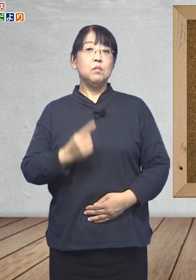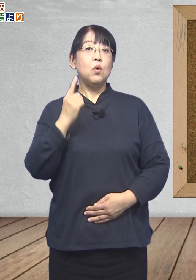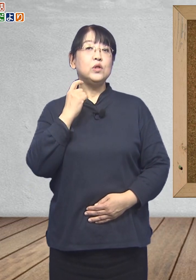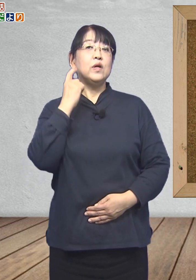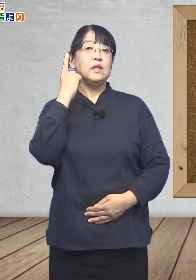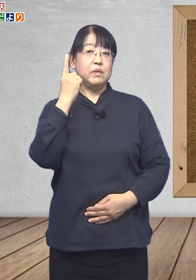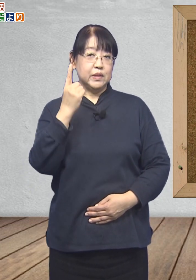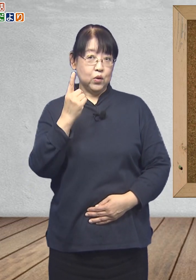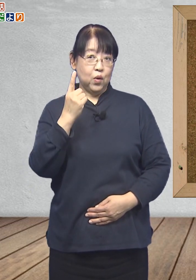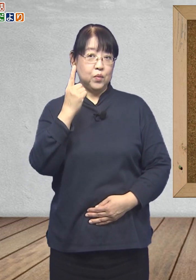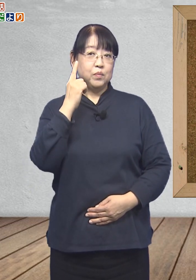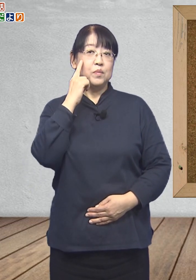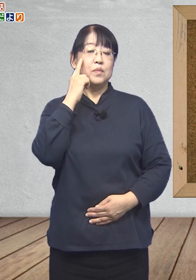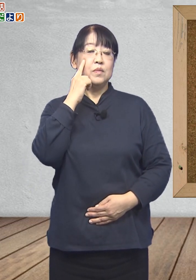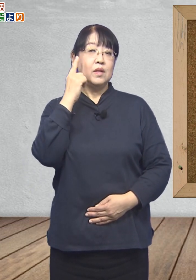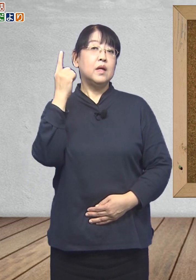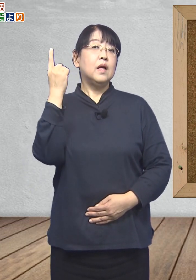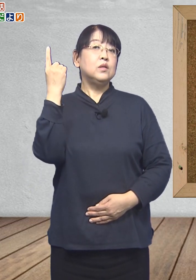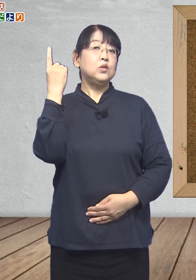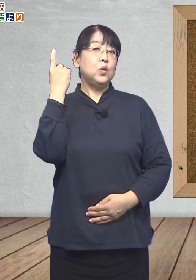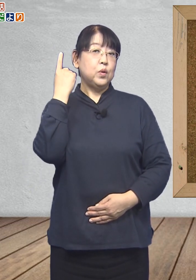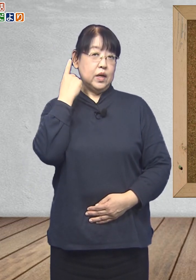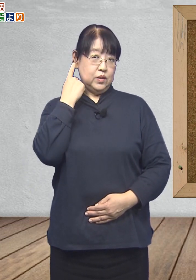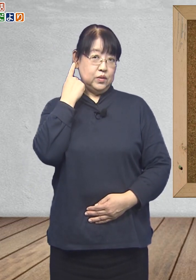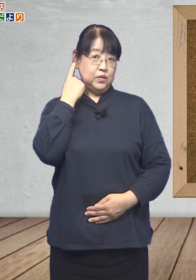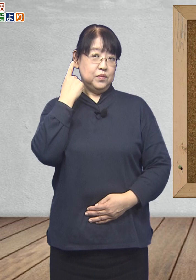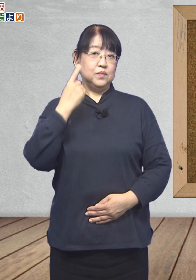もう一度やってみましょう。聴覚、